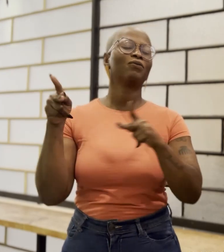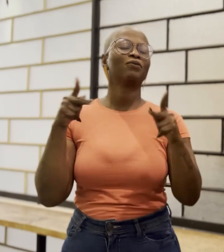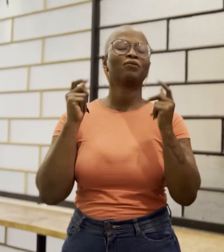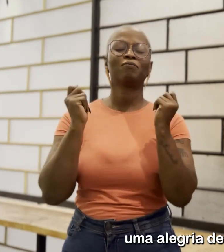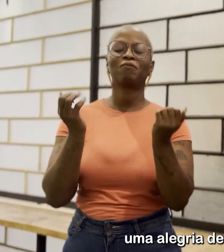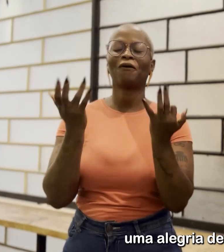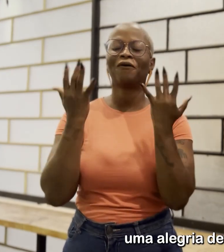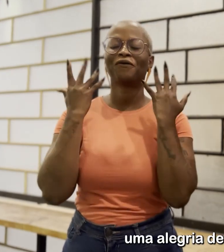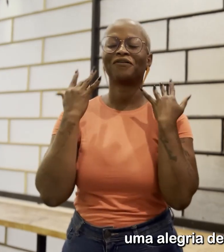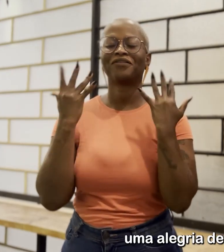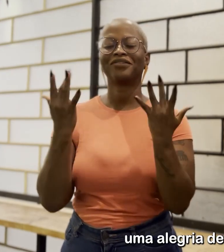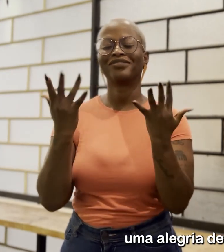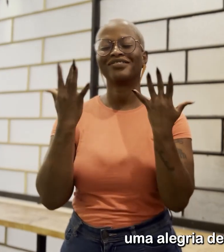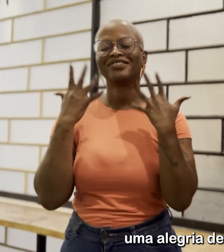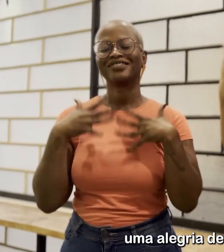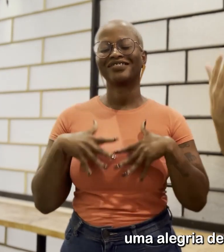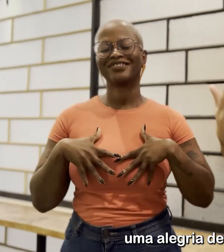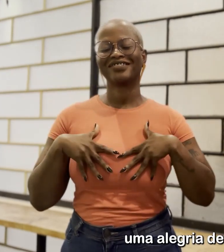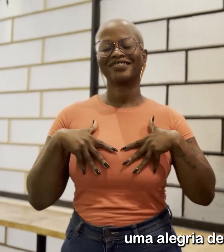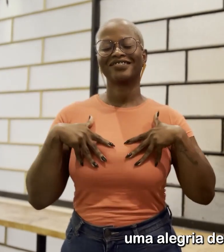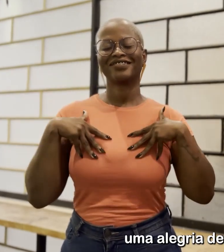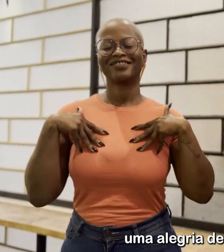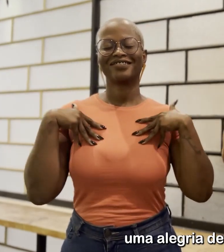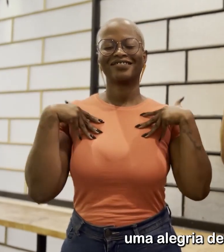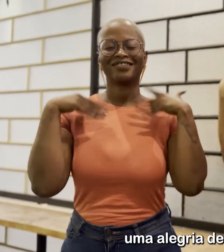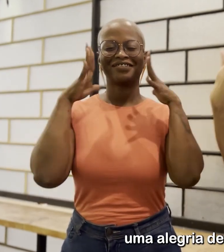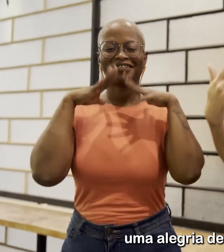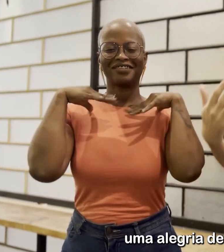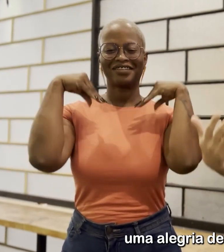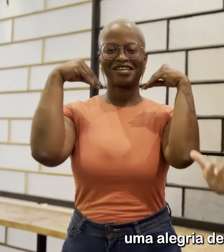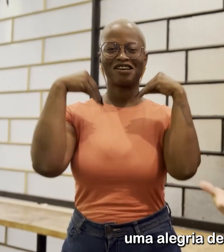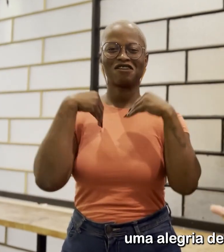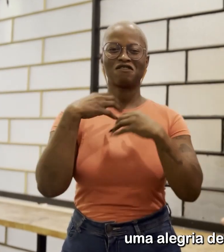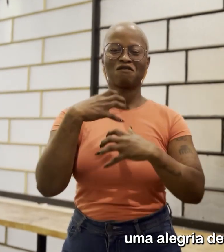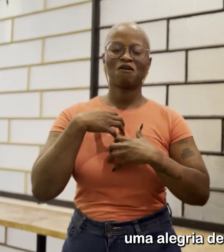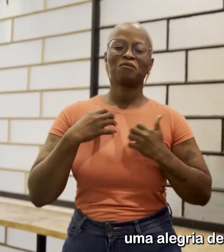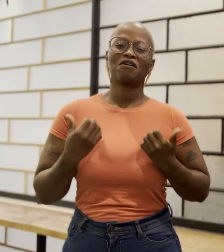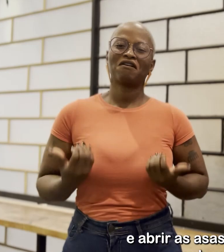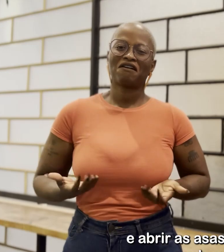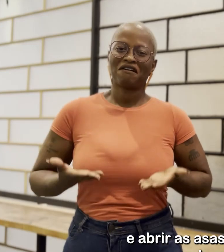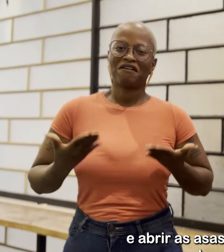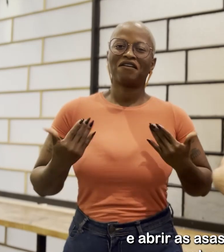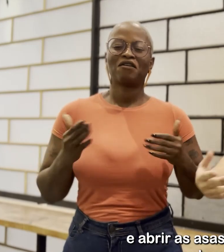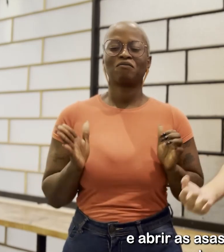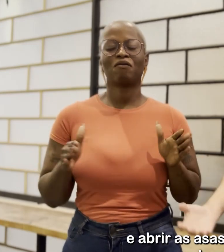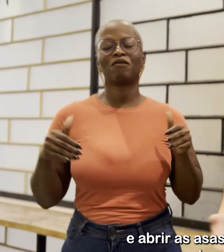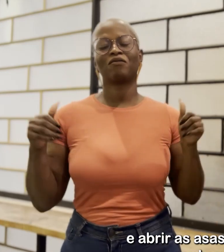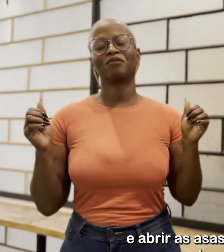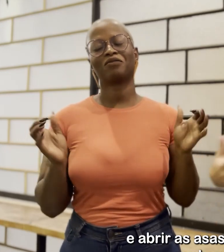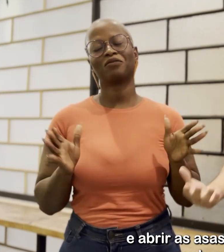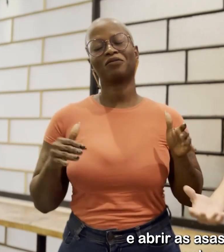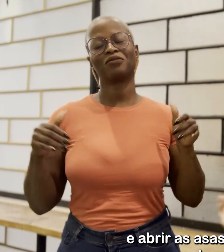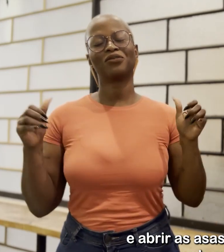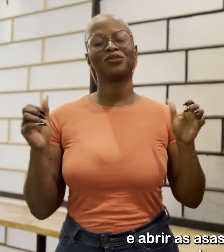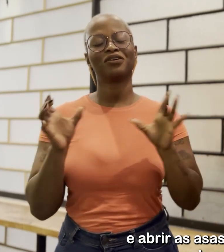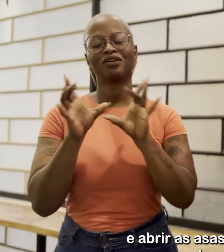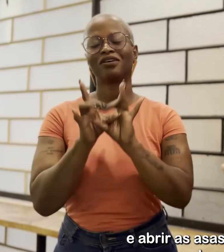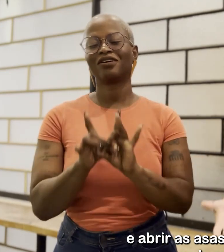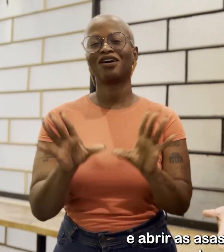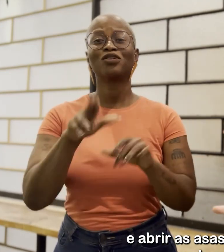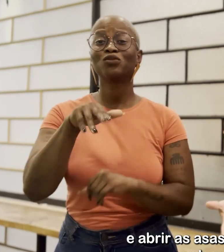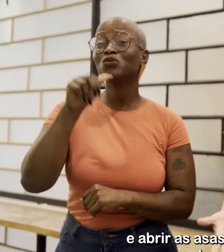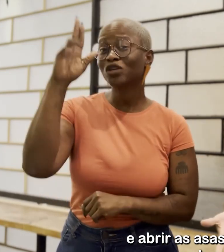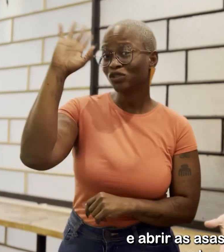rosto, uma alegria de poder experimentar seu corpo leve e abrir as asas e voar. Quem